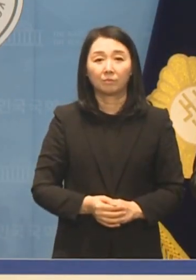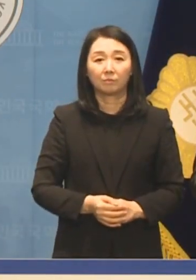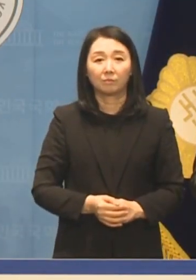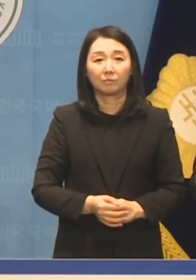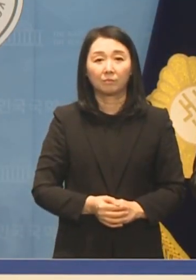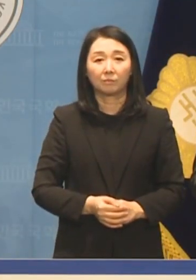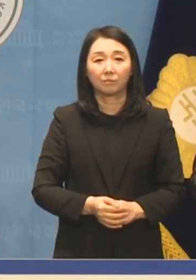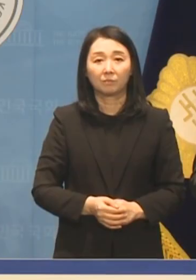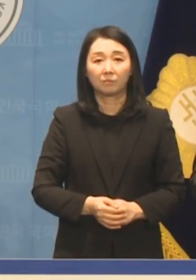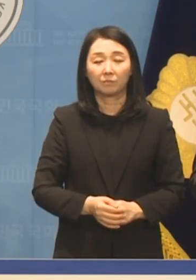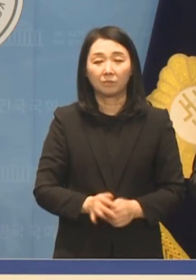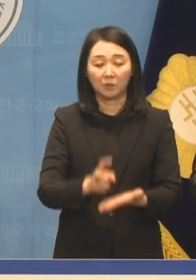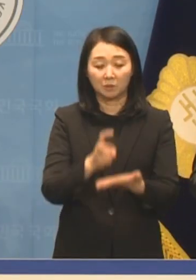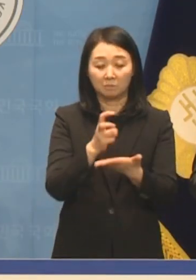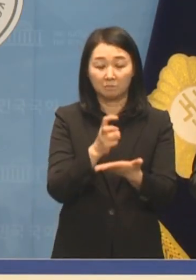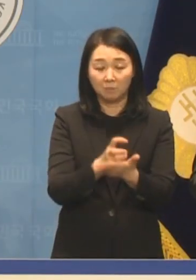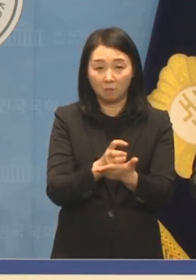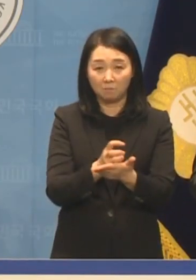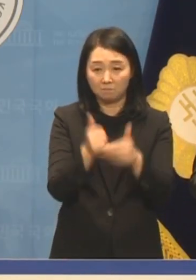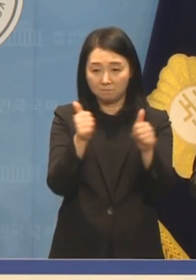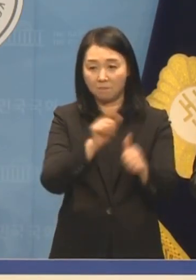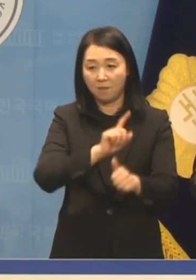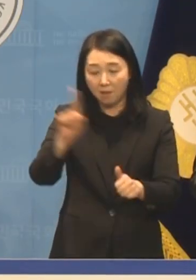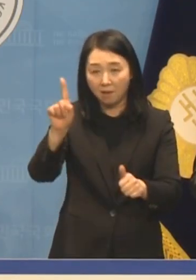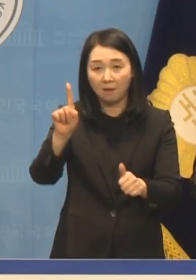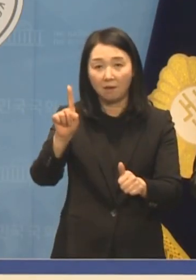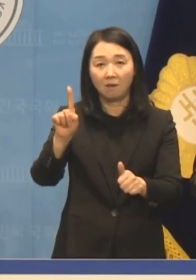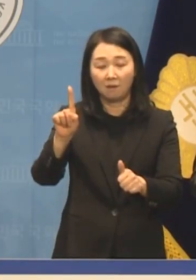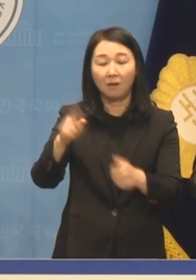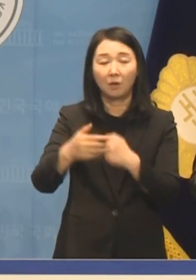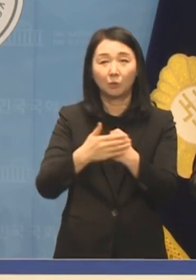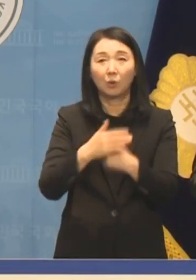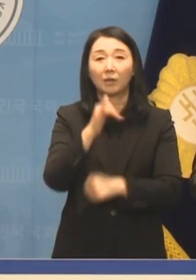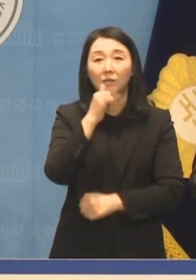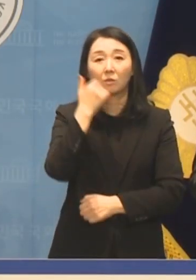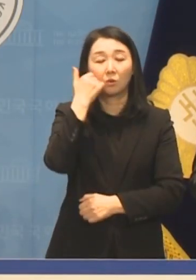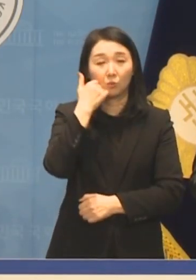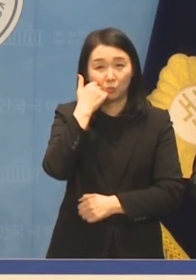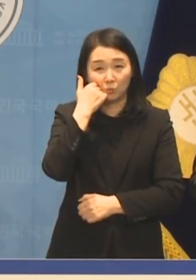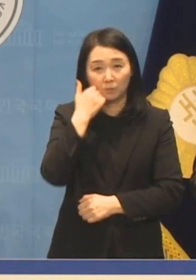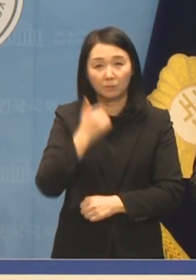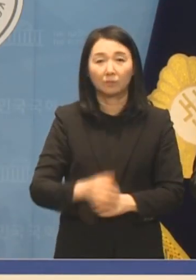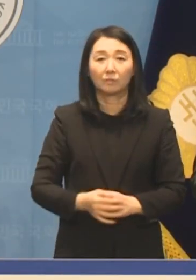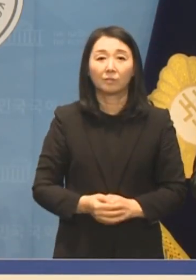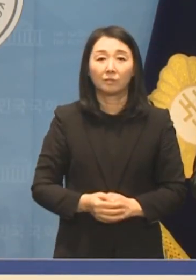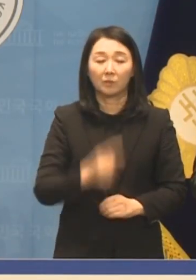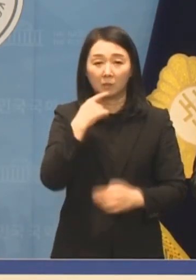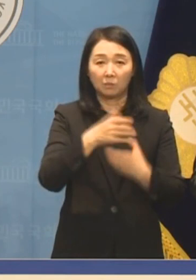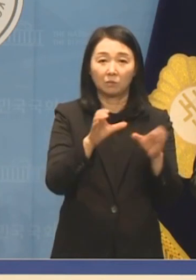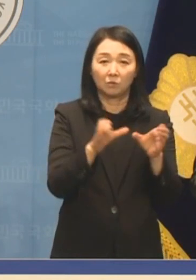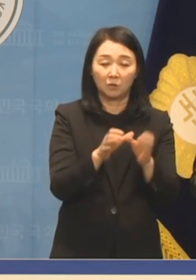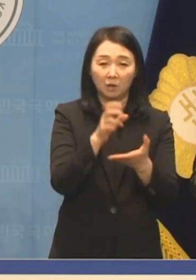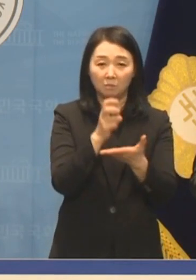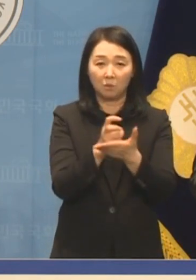이 법적 조치를 해주신 분들이 있습니다. 바로 그분들이 더불어민주당